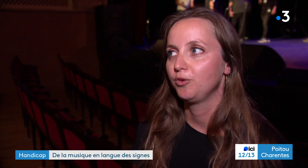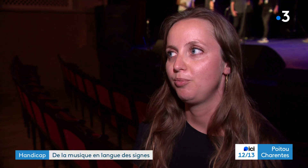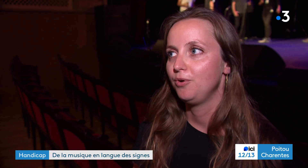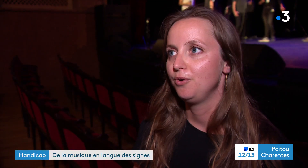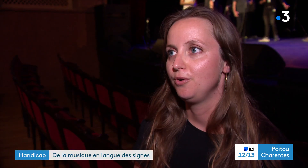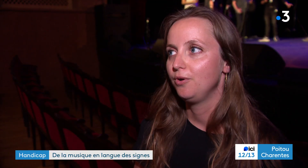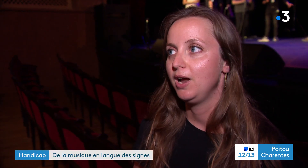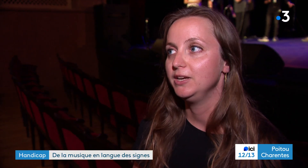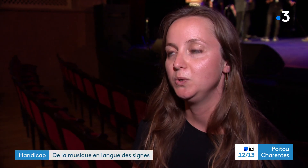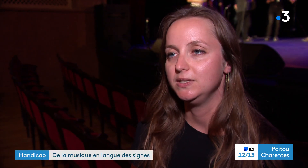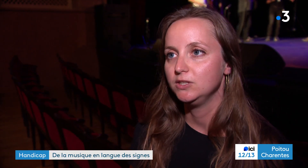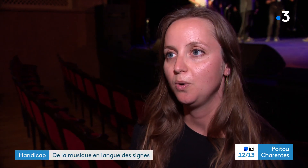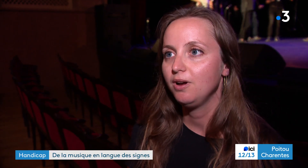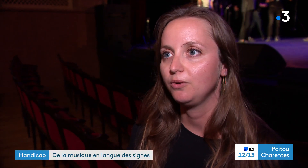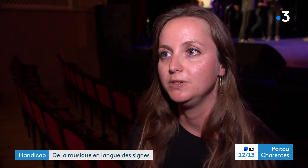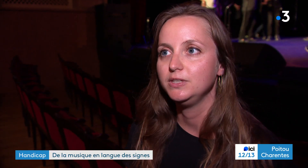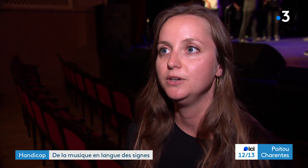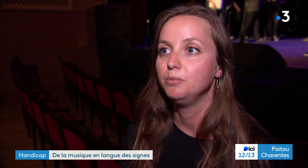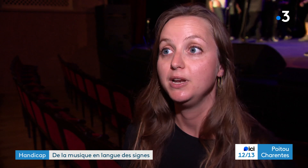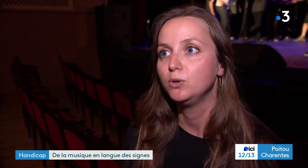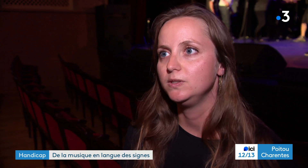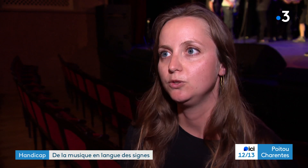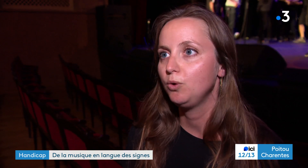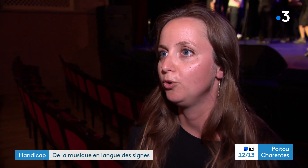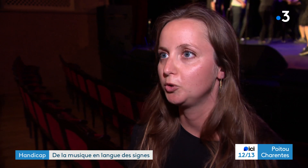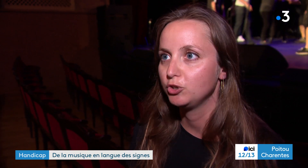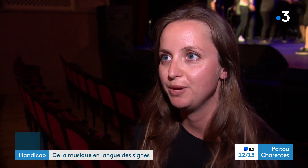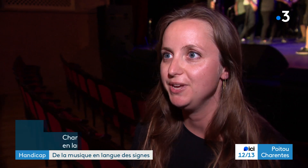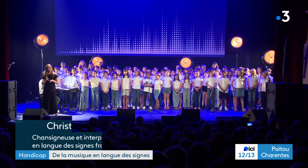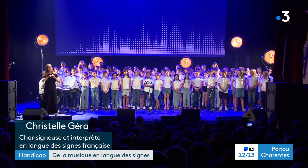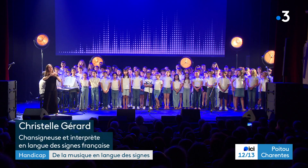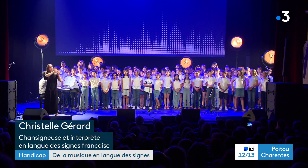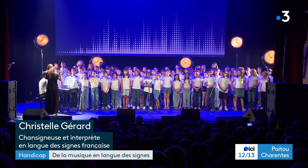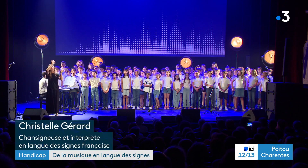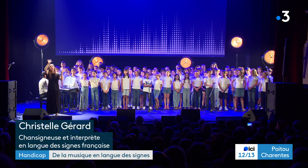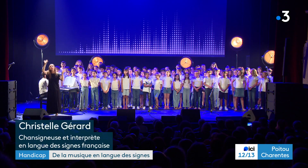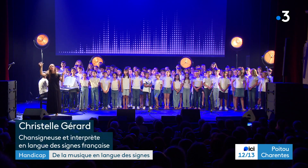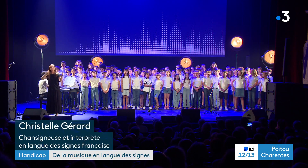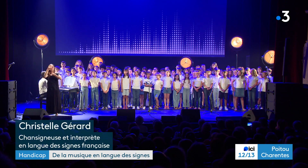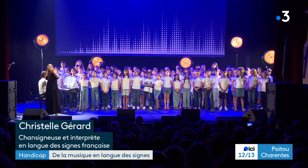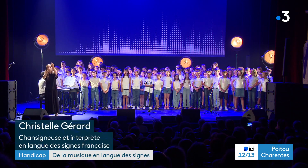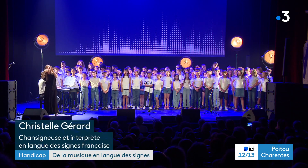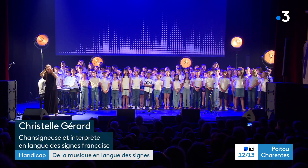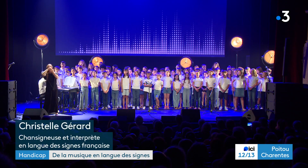Par exemple, à l'écho des étoiles, quand il dit « mais l'écho des étoiles, on ne l'entend jamais ».